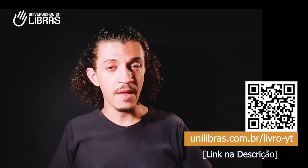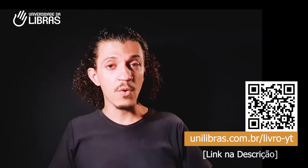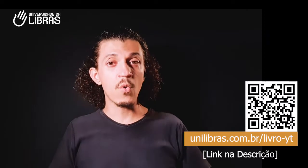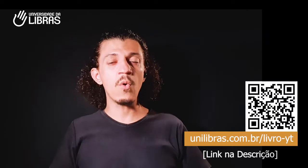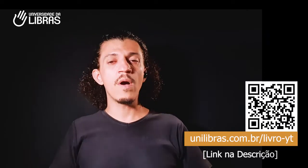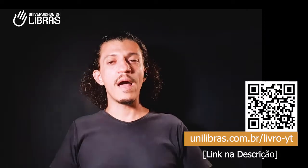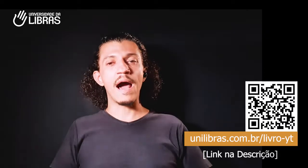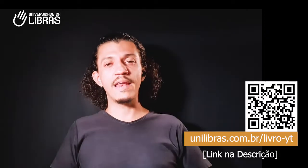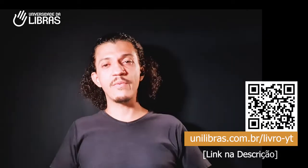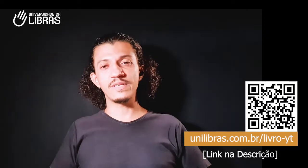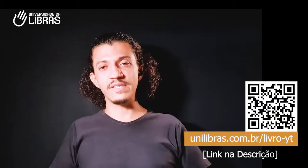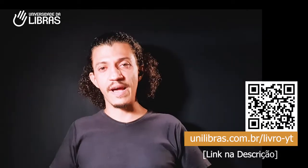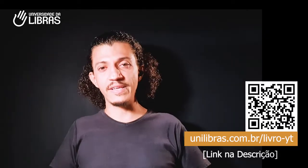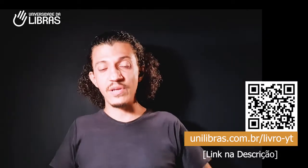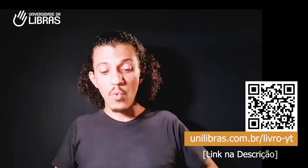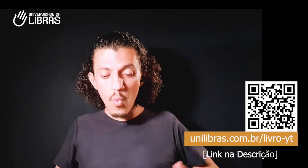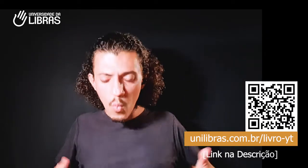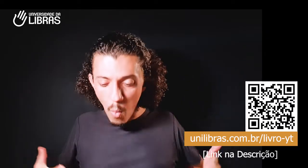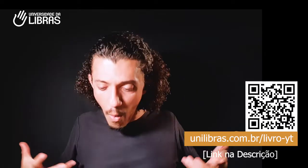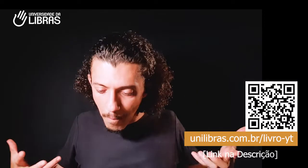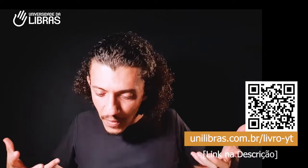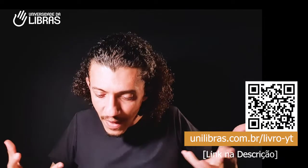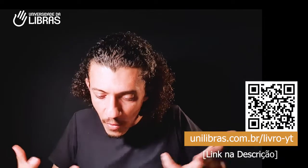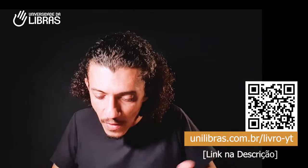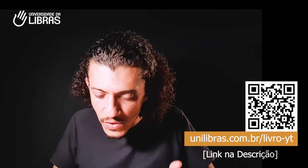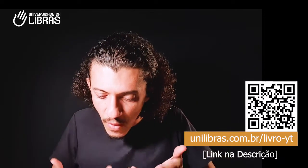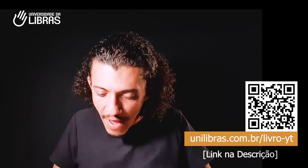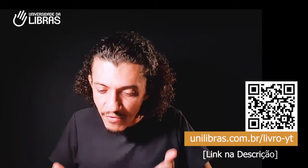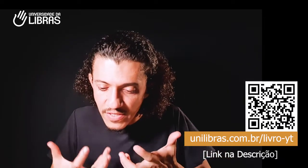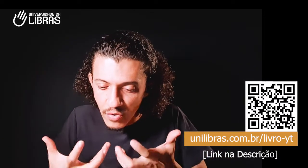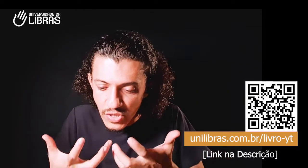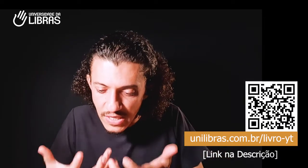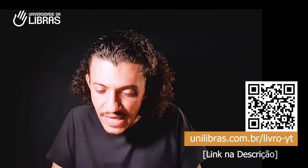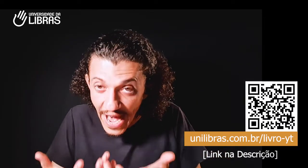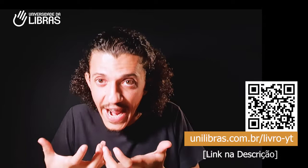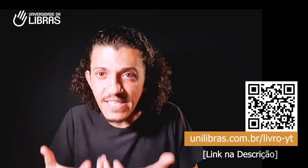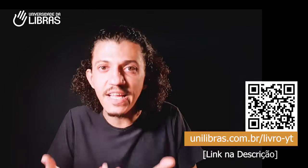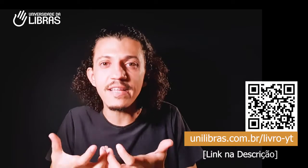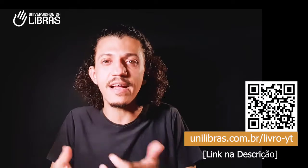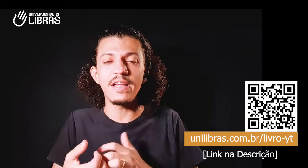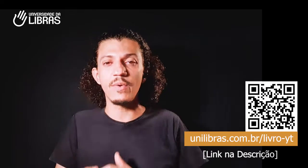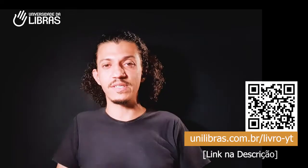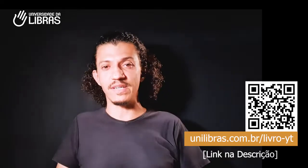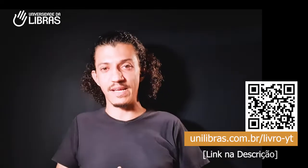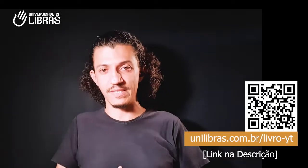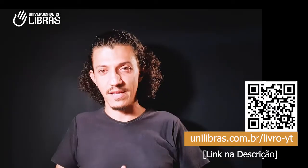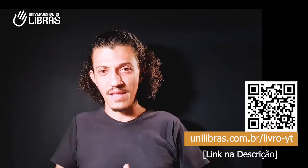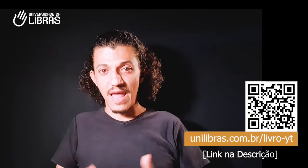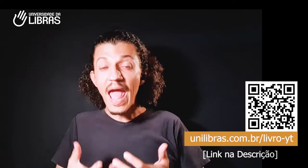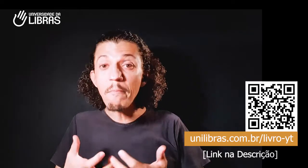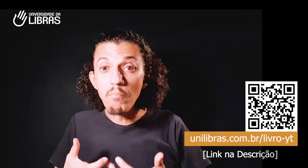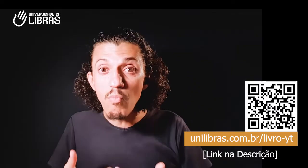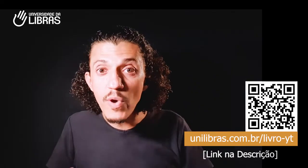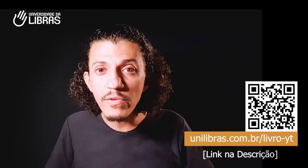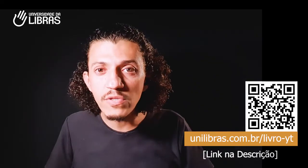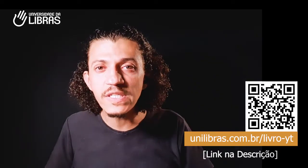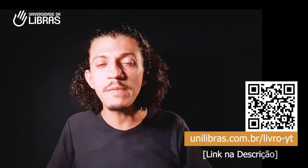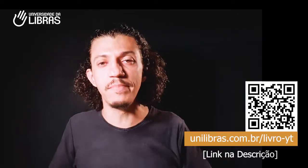com a língua de sinais com poderoso é você utilizar a escrita da língua de sinais é muito